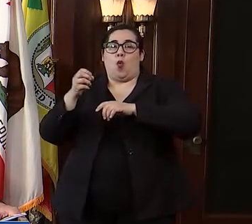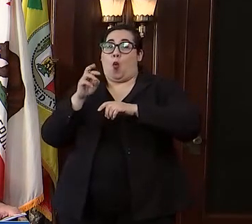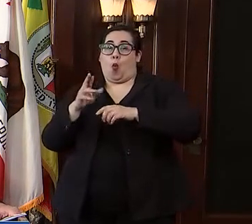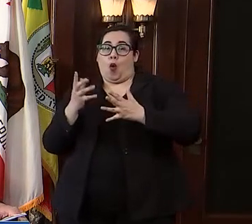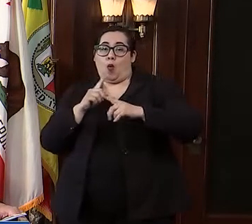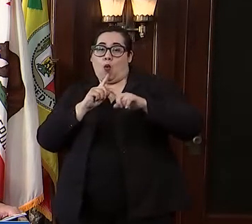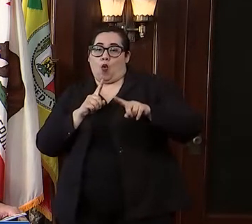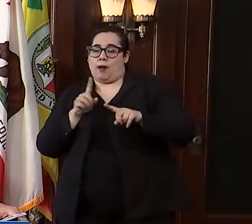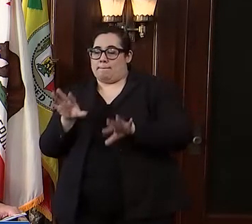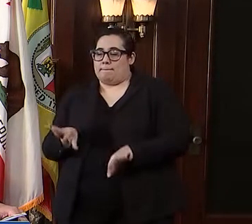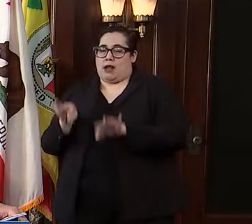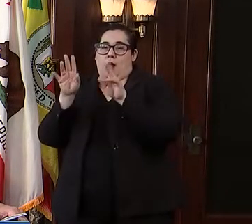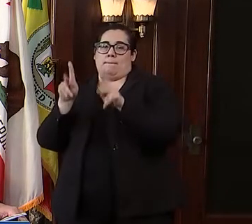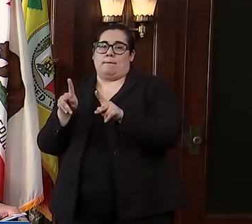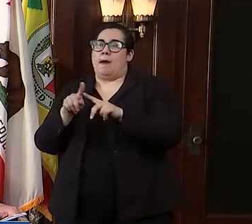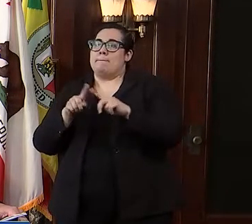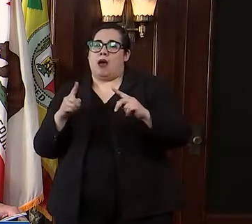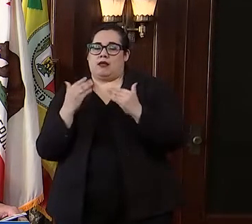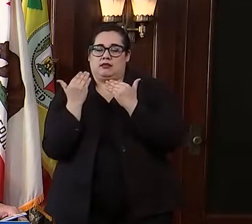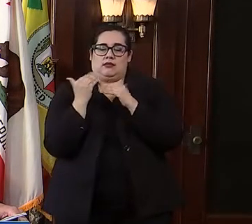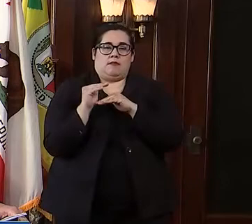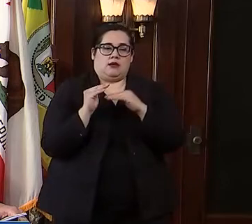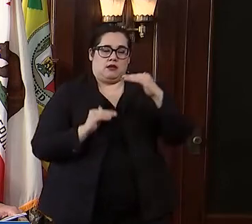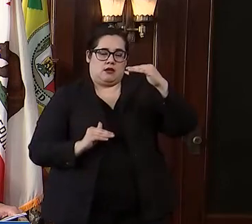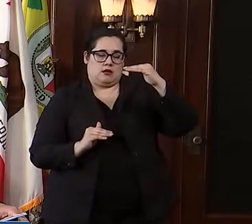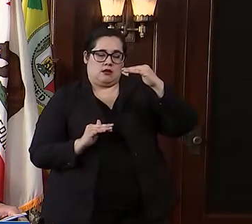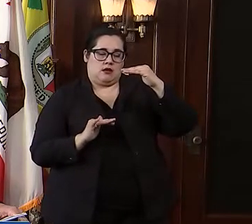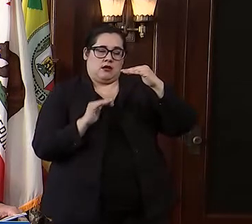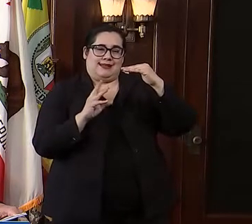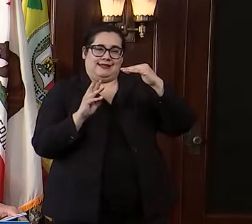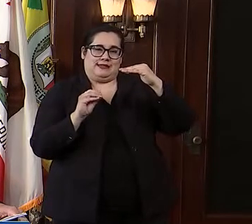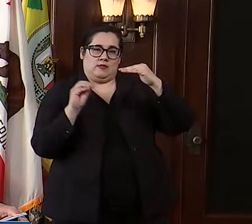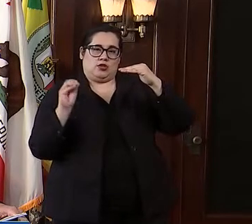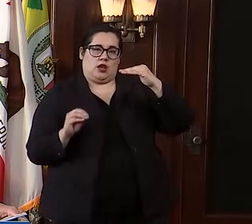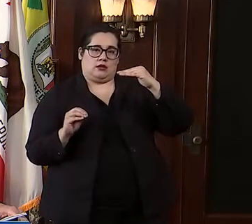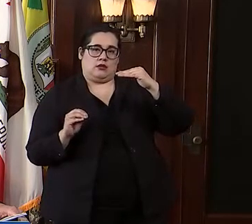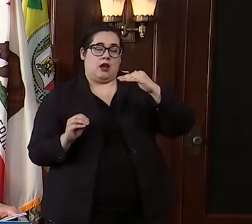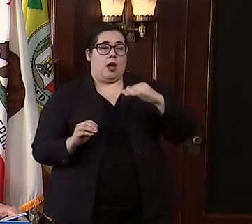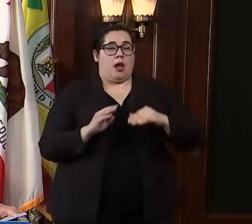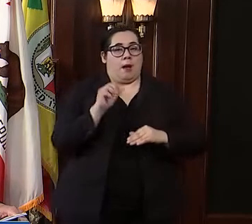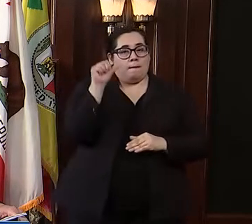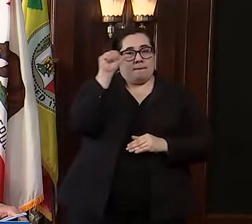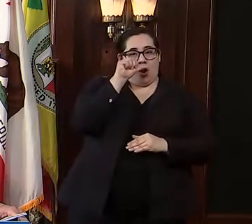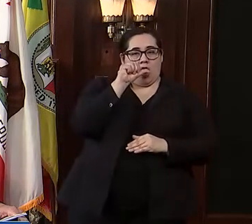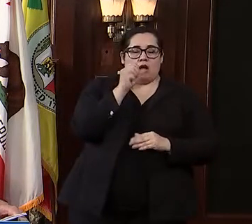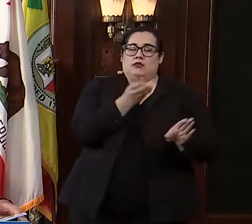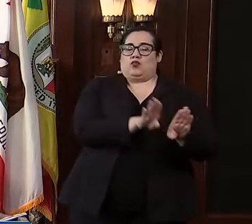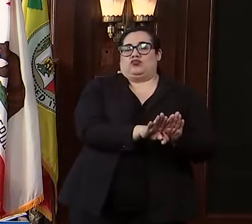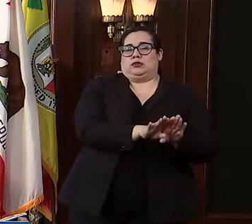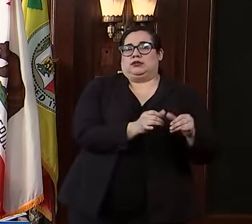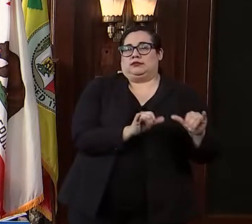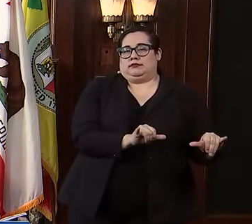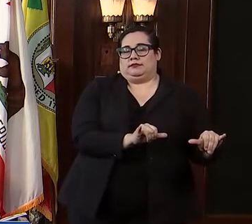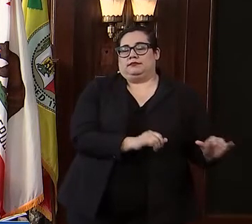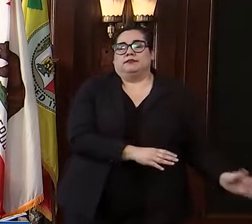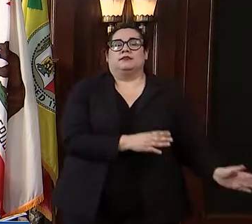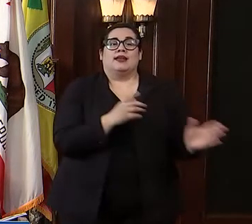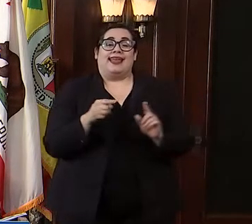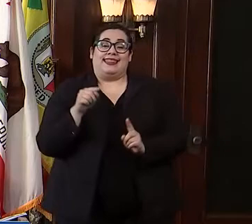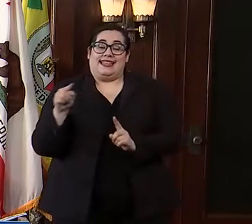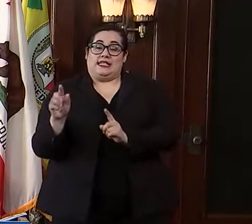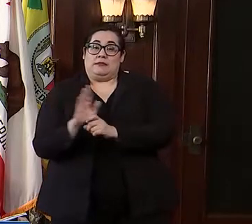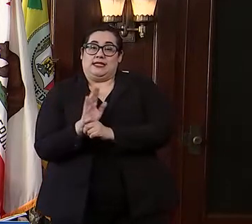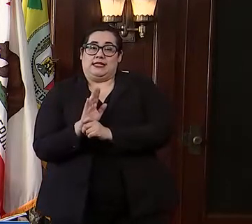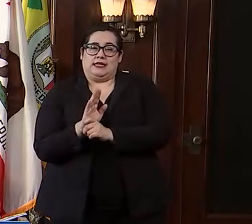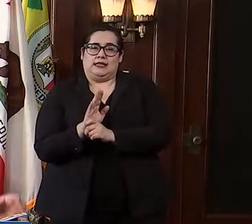al 60% de la ocupación. Los bares siguen cerrados. Estos